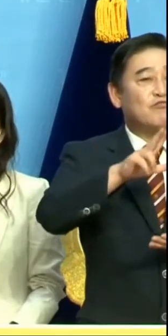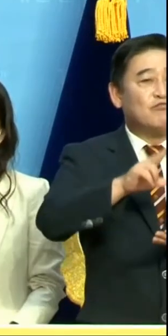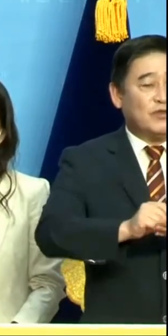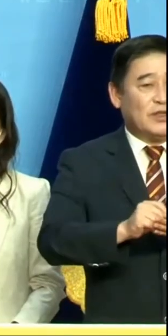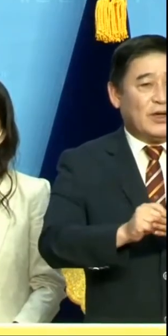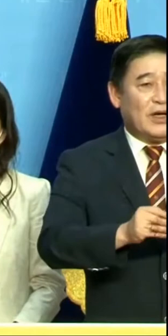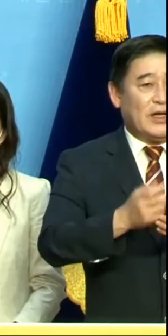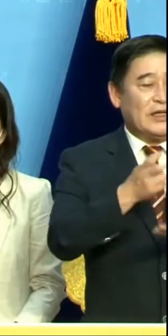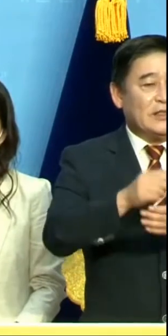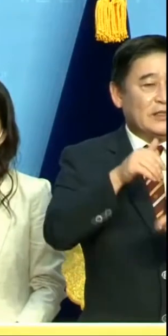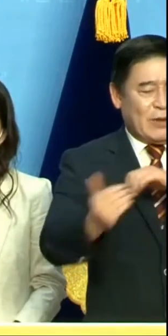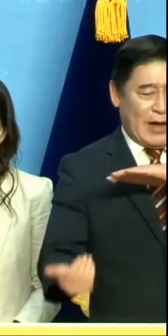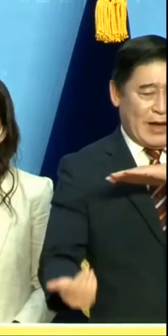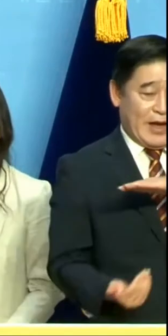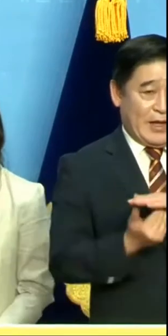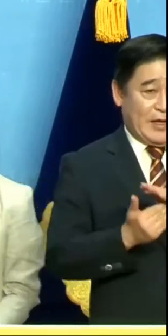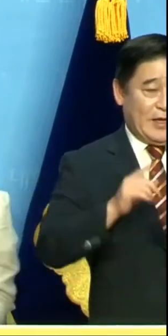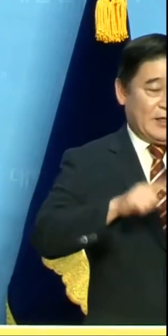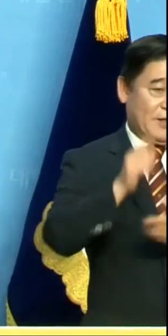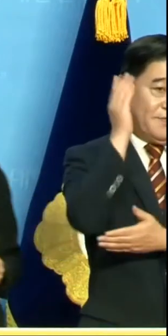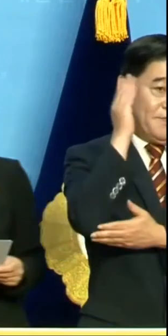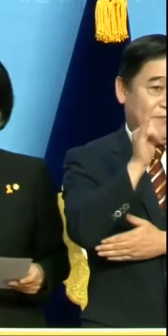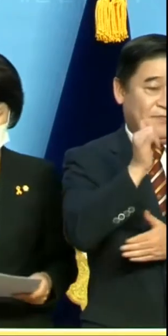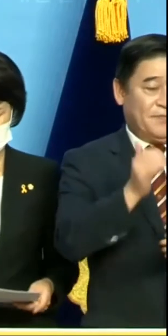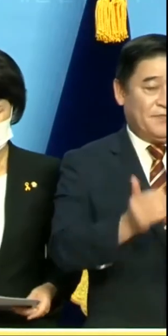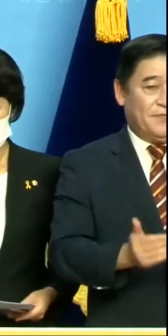한계를 말씀해 주시겠습니까 다